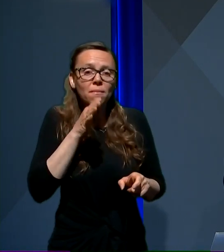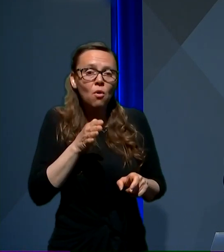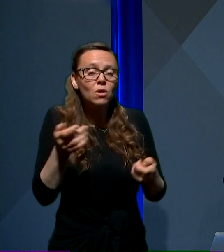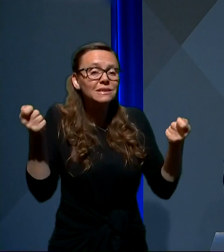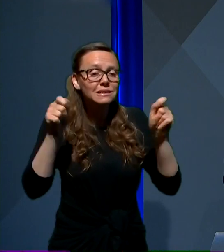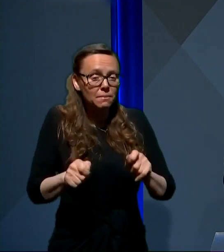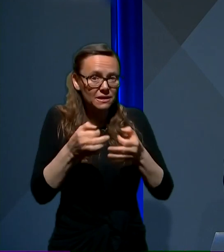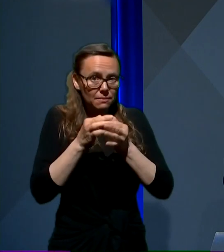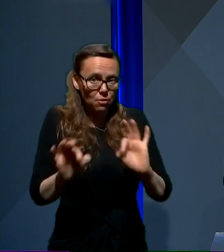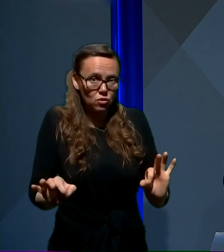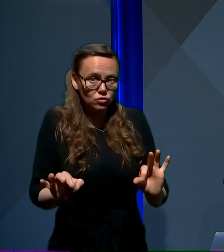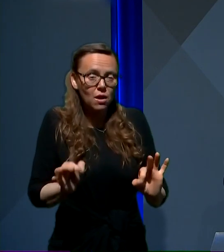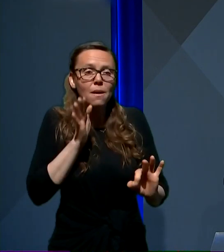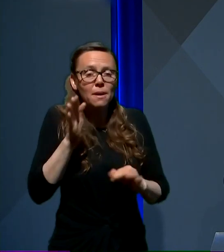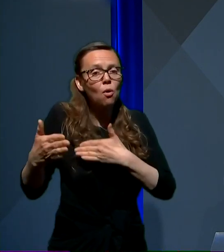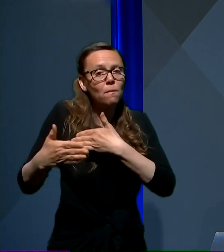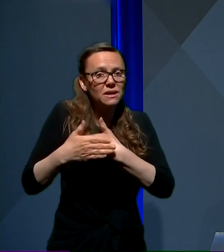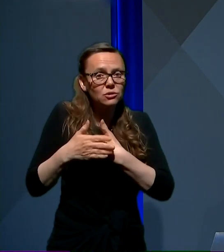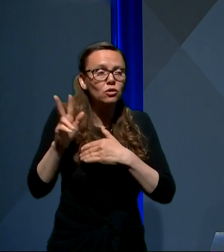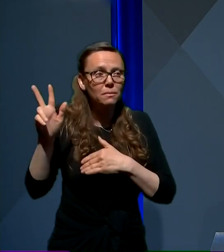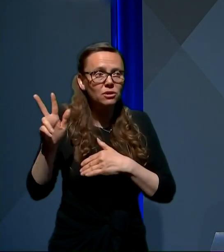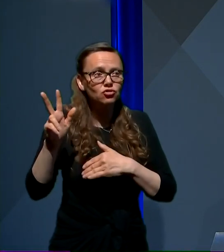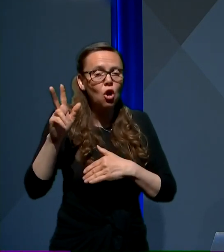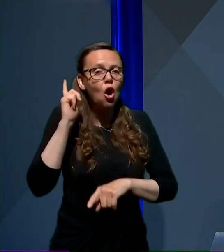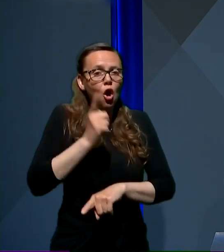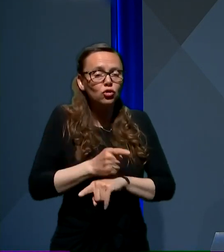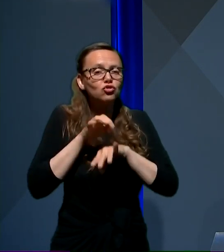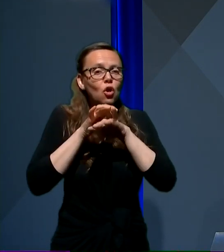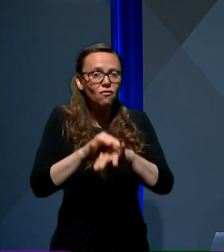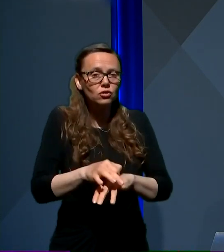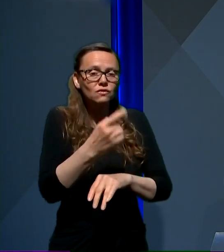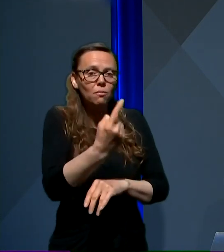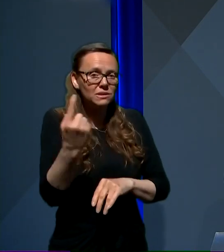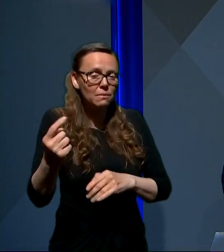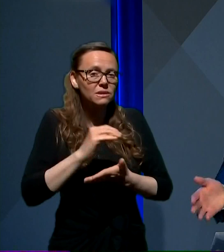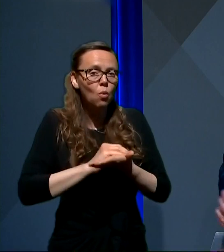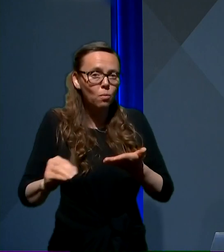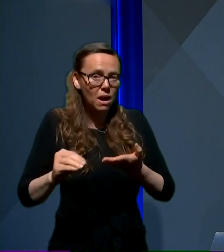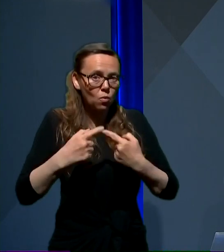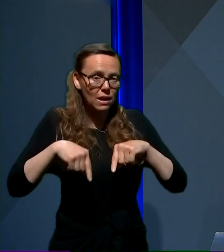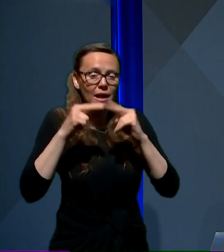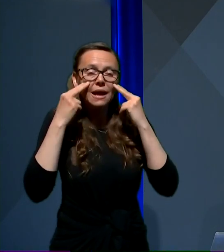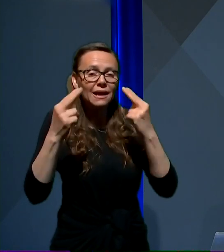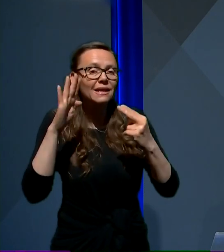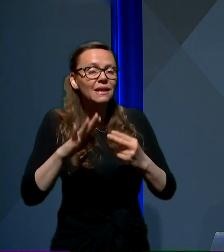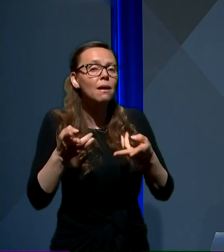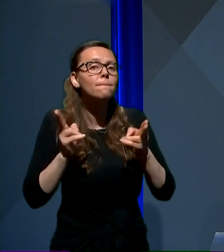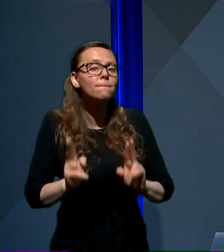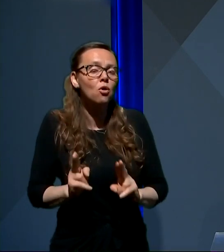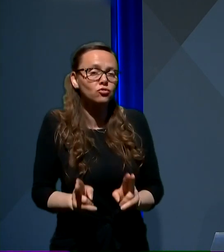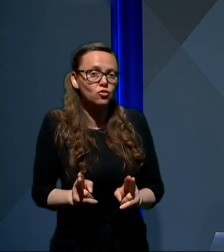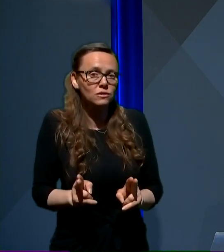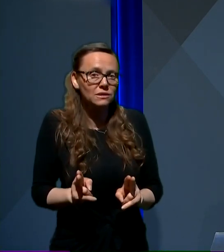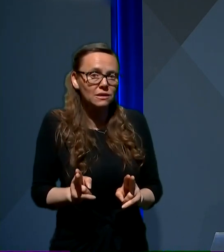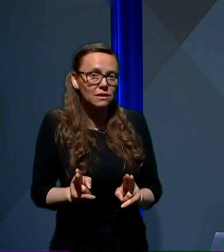zaprtem prostoru, pa bo v prisotnosti prič odločilo vodstvo posamezne upravne enote, pač glede na možnosti